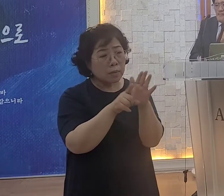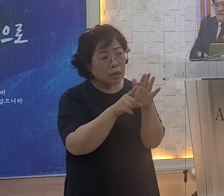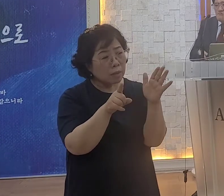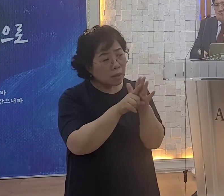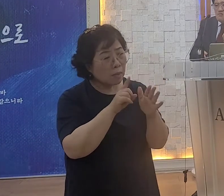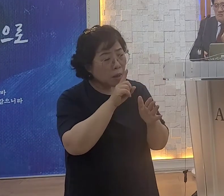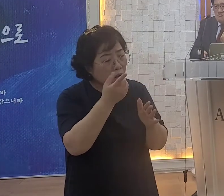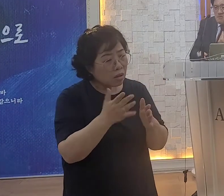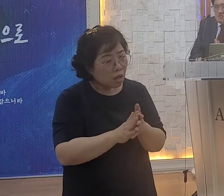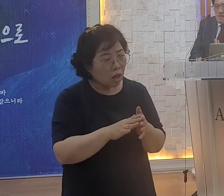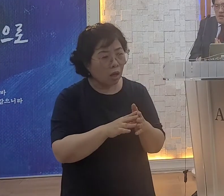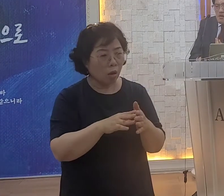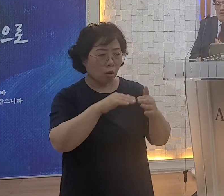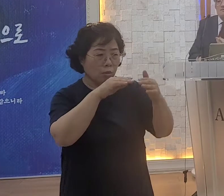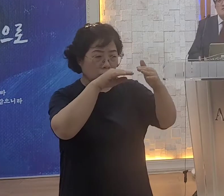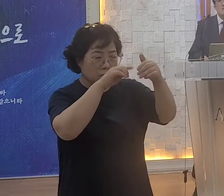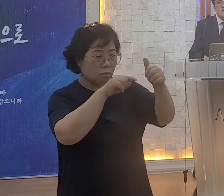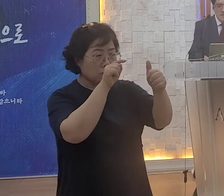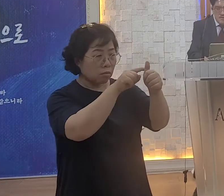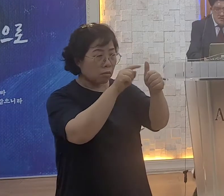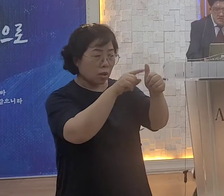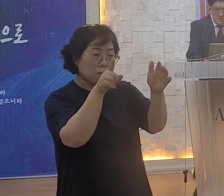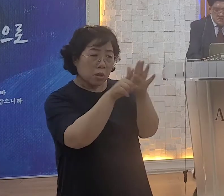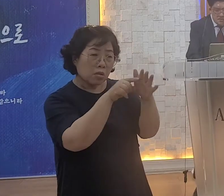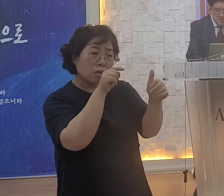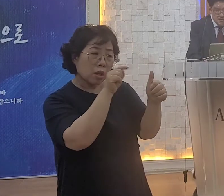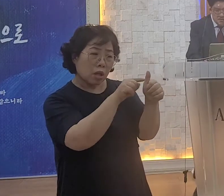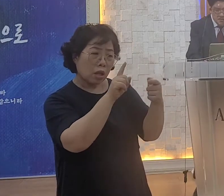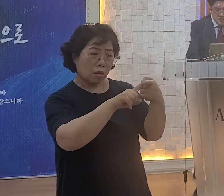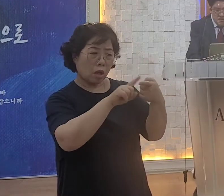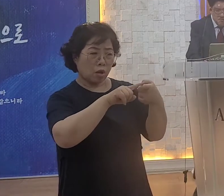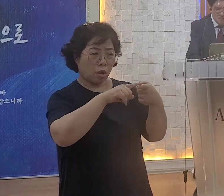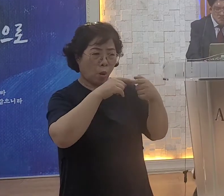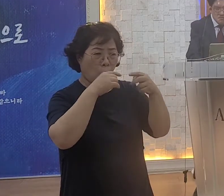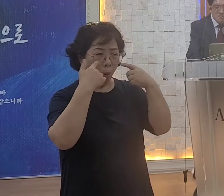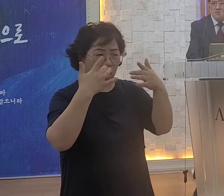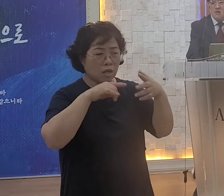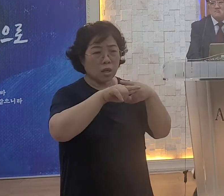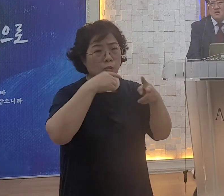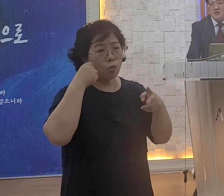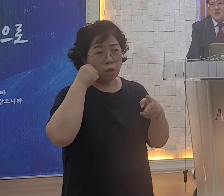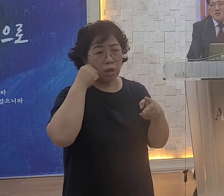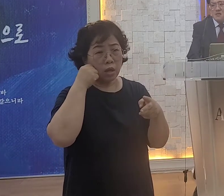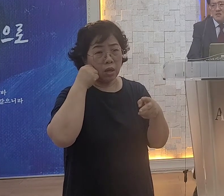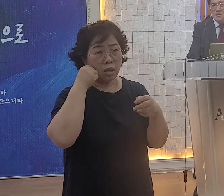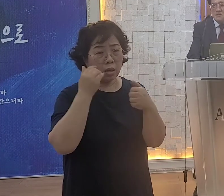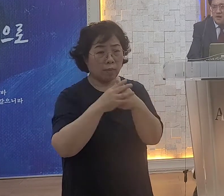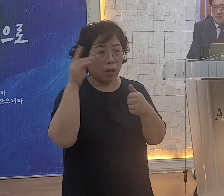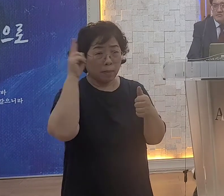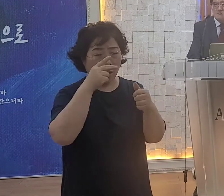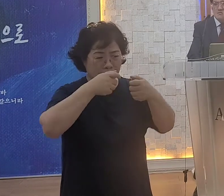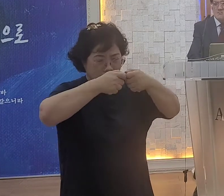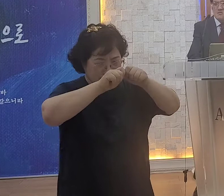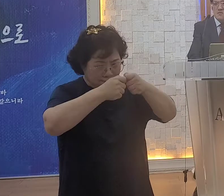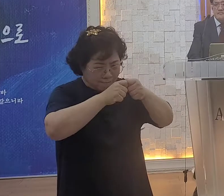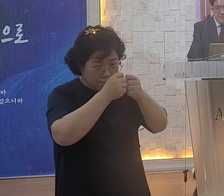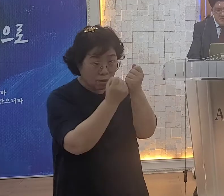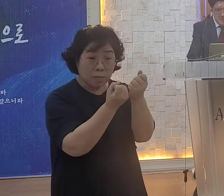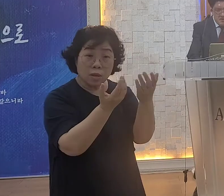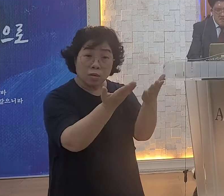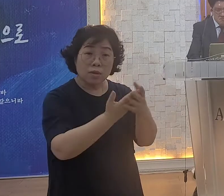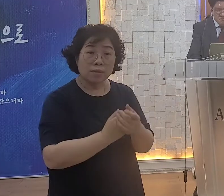우리가 이 구원을 얻을 수 있는가? 라고 하는 이 사실에 대해서 바울은 오늘 아주 자세하게 말씀하고